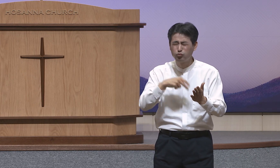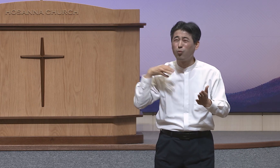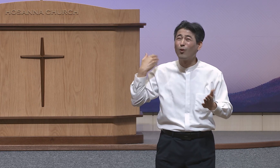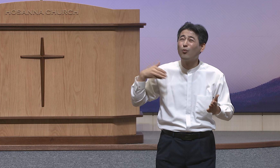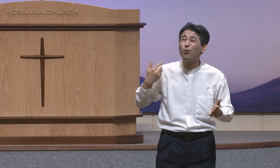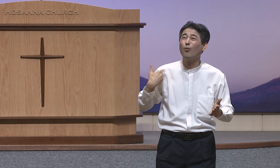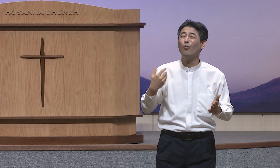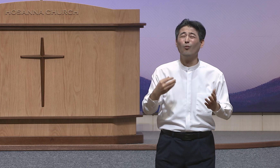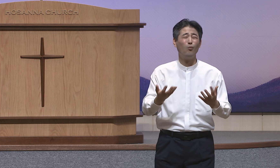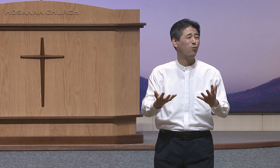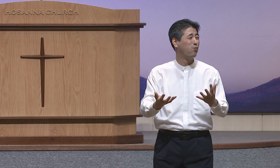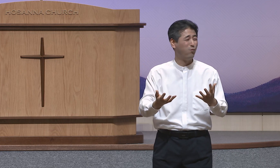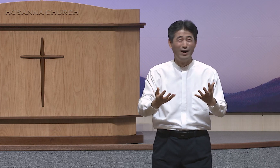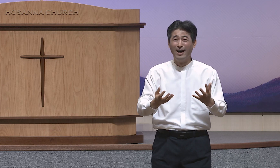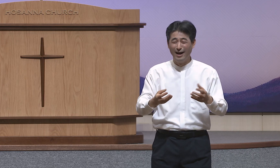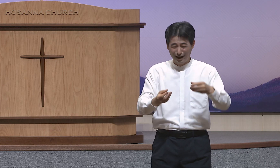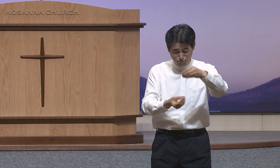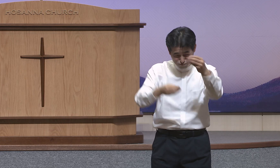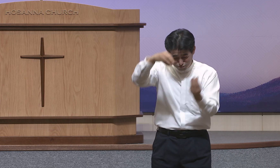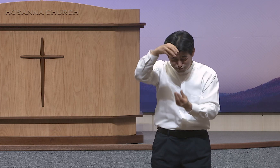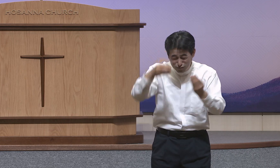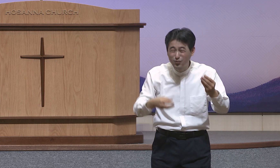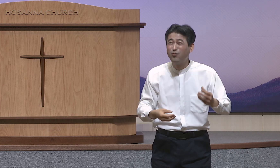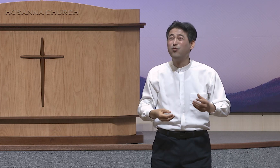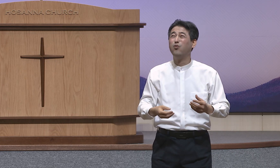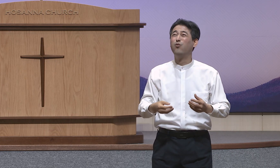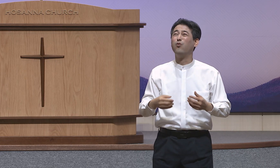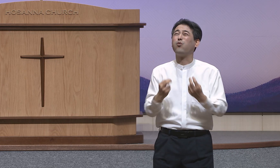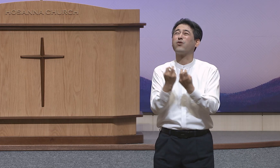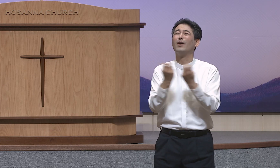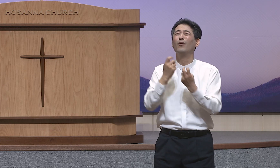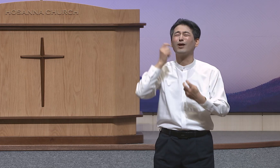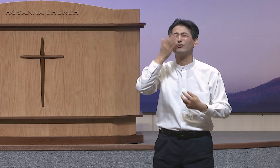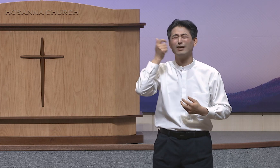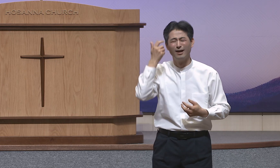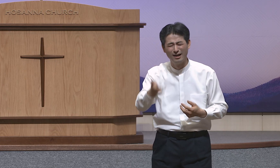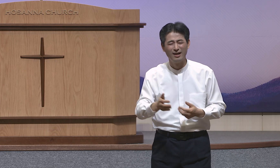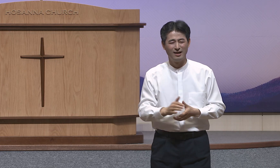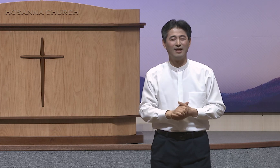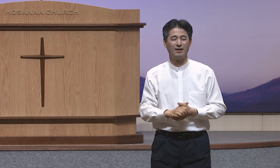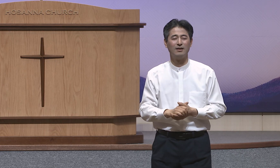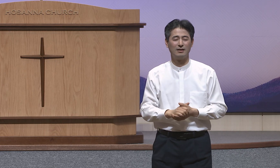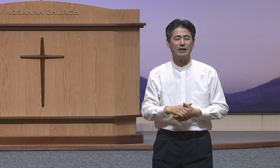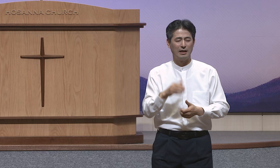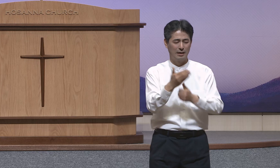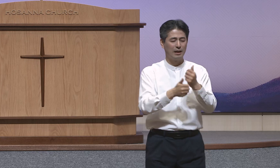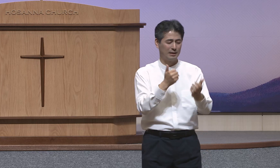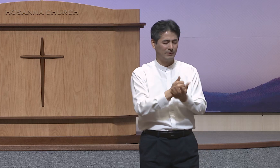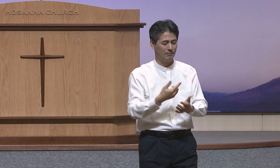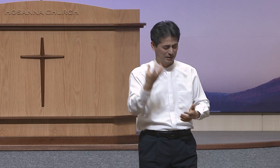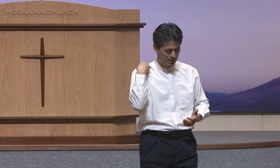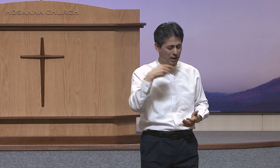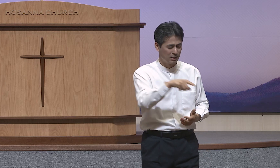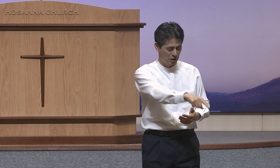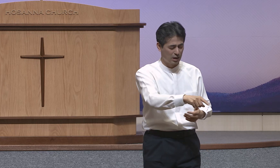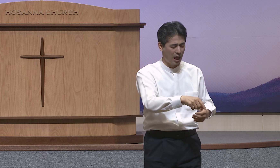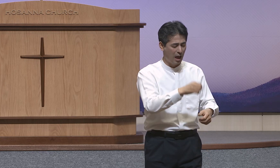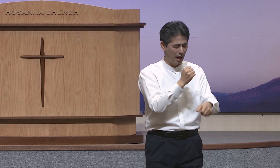성경도 읽지도 못하고 읽어도 뭔 말인지 잘 모르는데 어떻게 제가 목사의 길을 갈 수 있을까요? 했는데